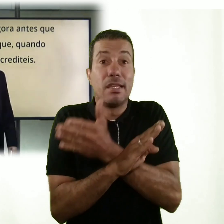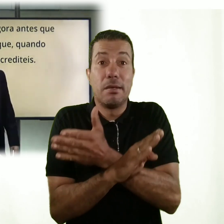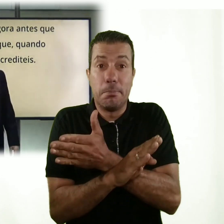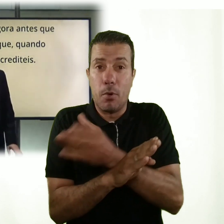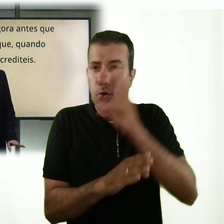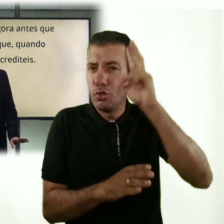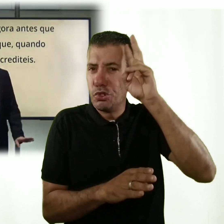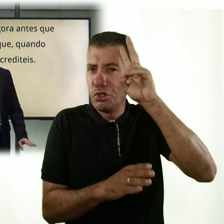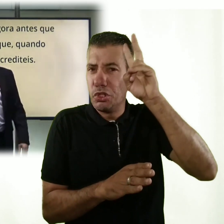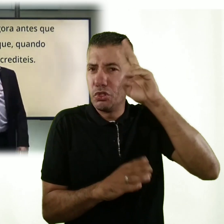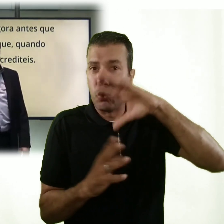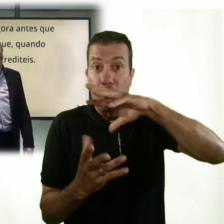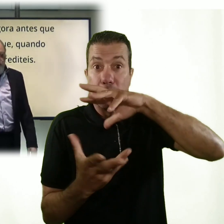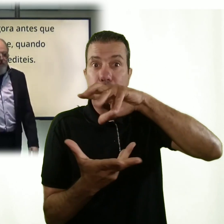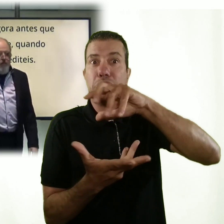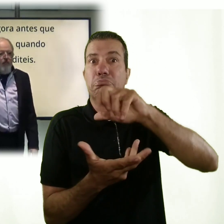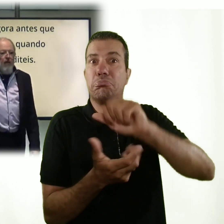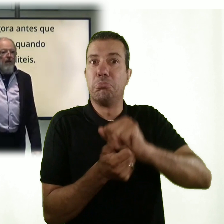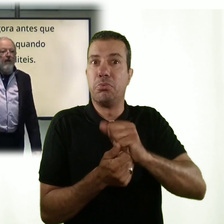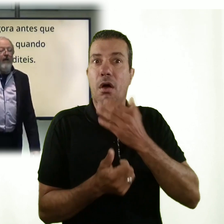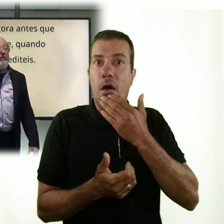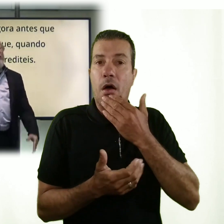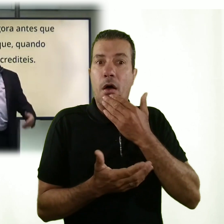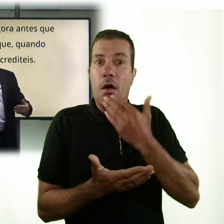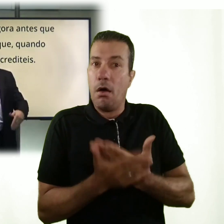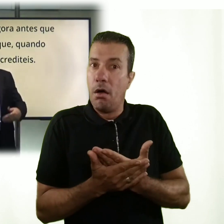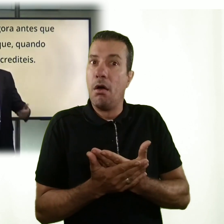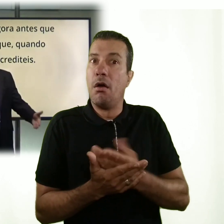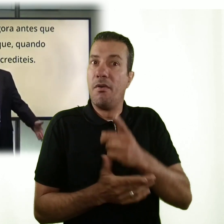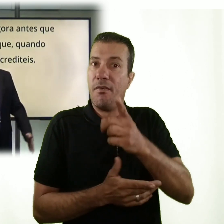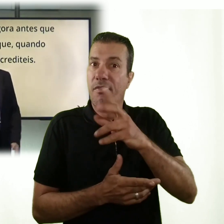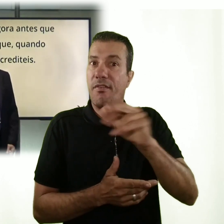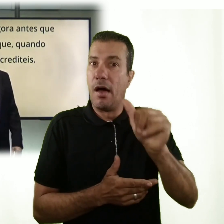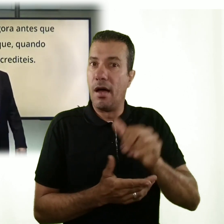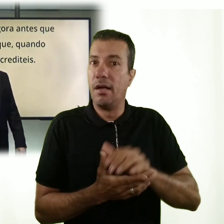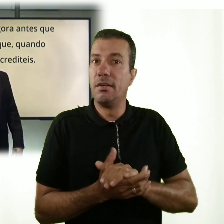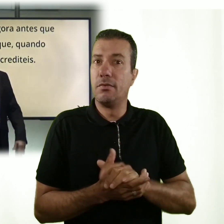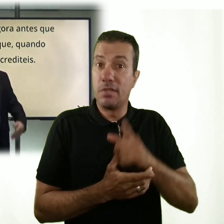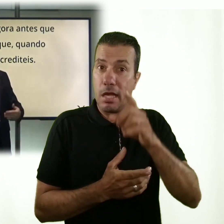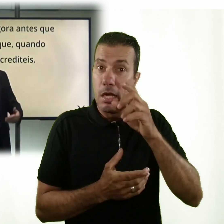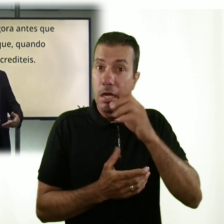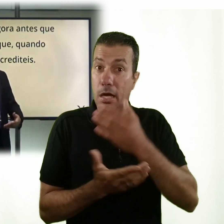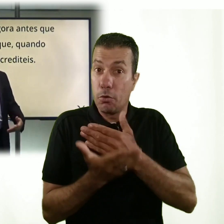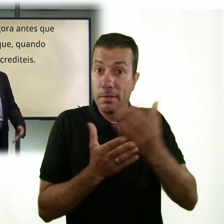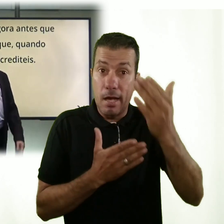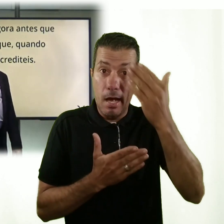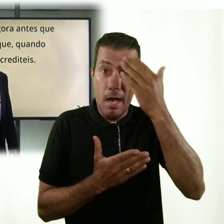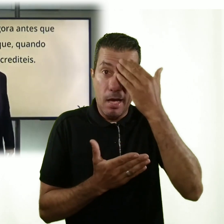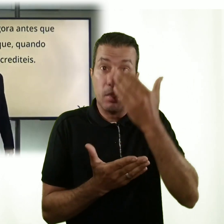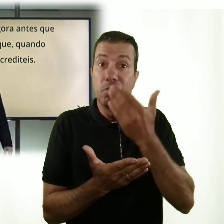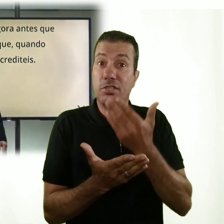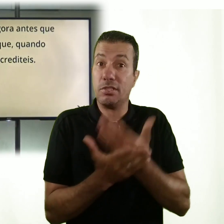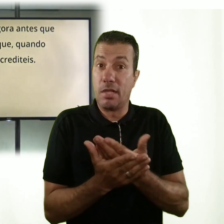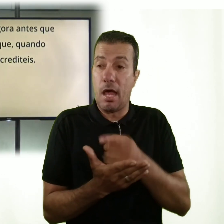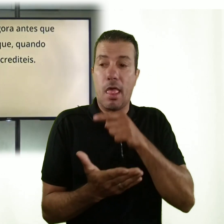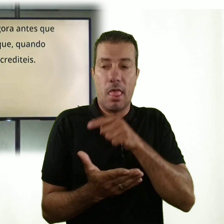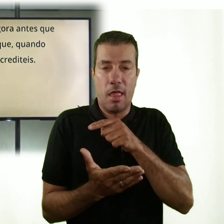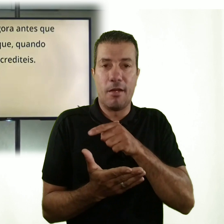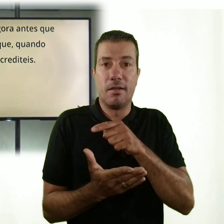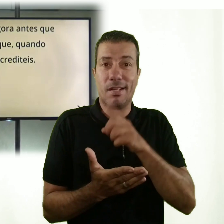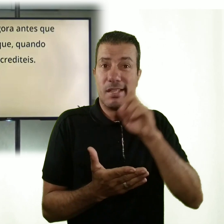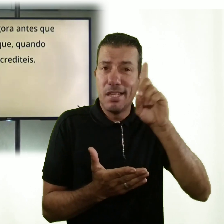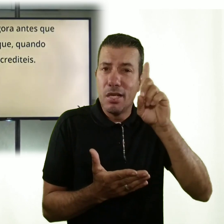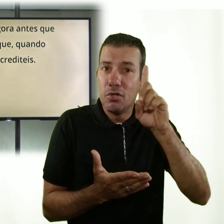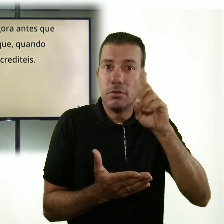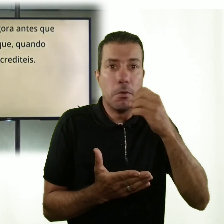do mundo. Você vai ficar boquiaberto. E aí você vai começar a acreditar nele. E quando você acreditar nele, Deus tem tanta coisa boa